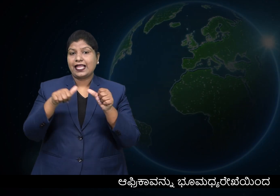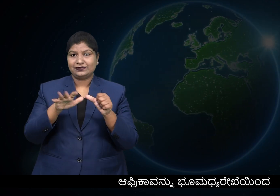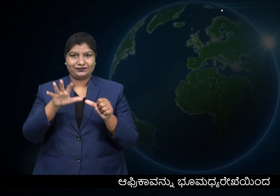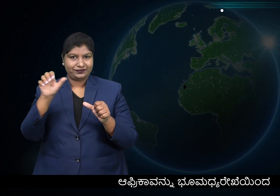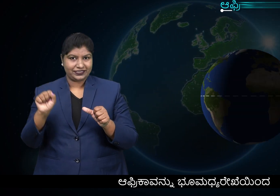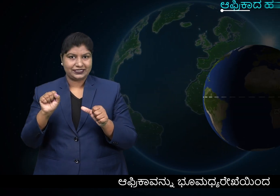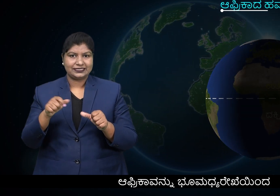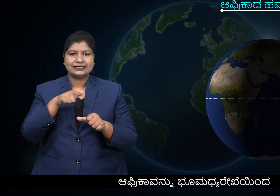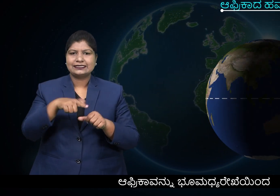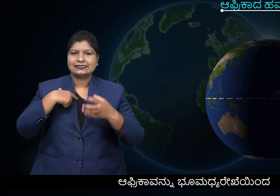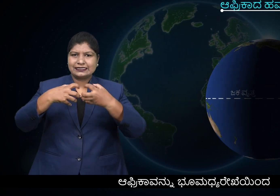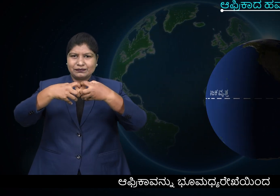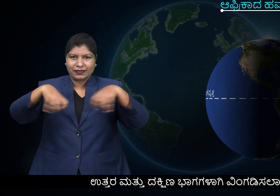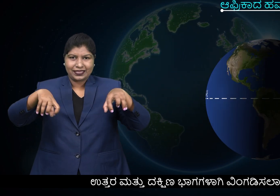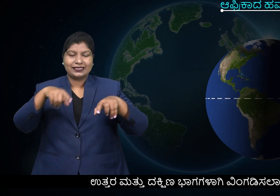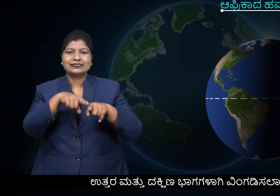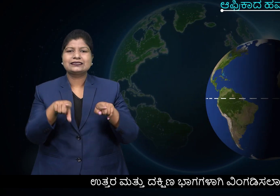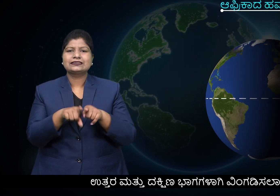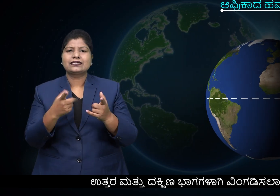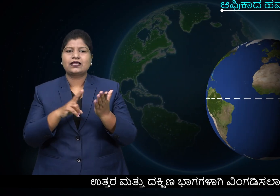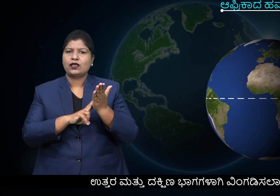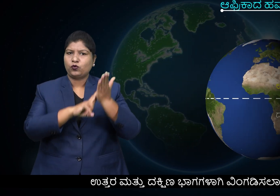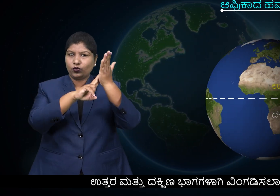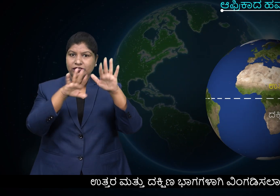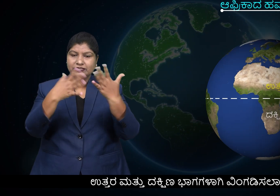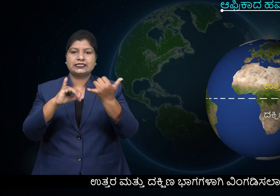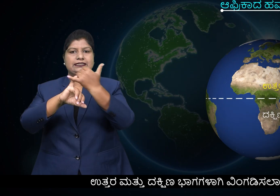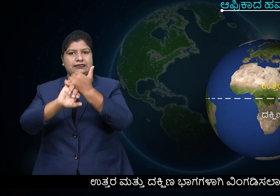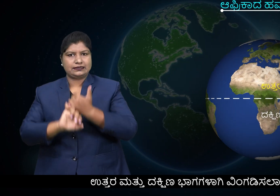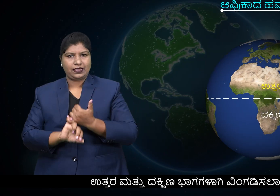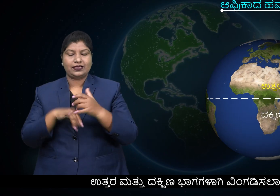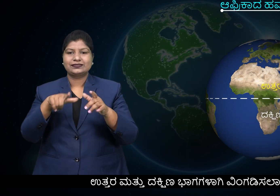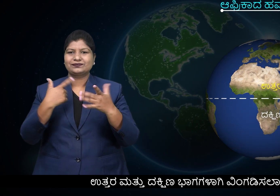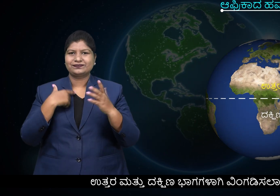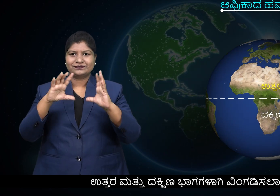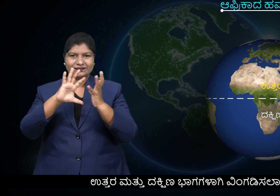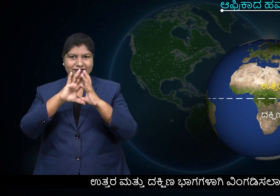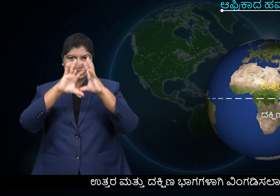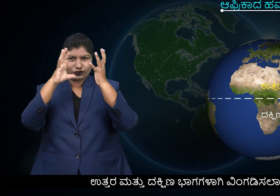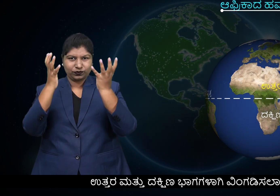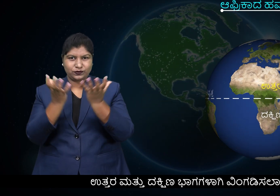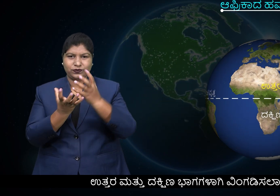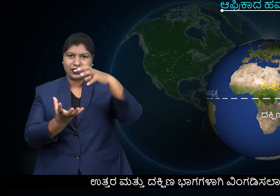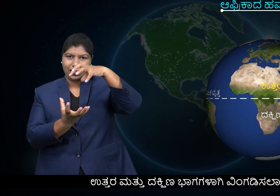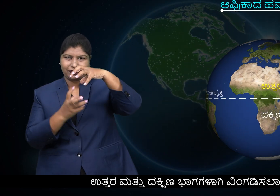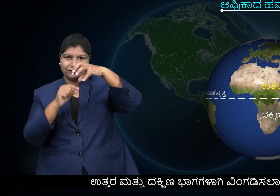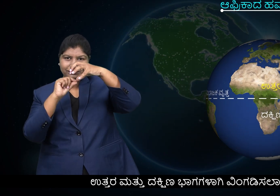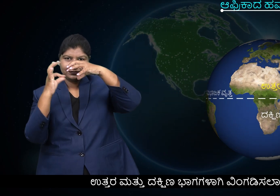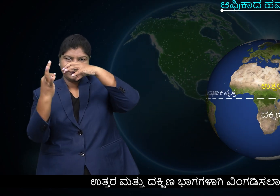ಆಫ್ರಿಕಾವನ್ನು ಭೂಮಧ್ಯರೇಖೆಯಿಂದ ಉತ್ತರ ಮತ್ತು ದಕ್ಷಿಣ ಭಾಗಗಳಾಗಿ ವಿಂಗಡಿಸಲಾಗಿದೆ.